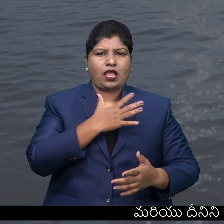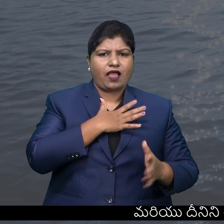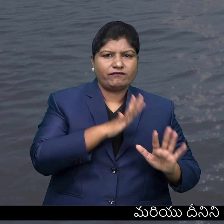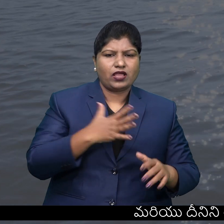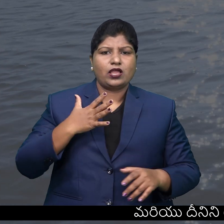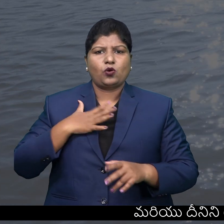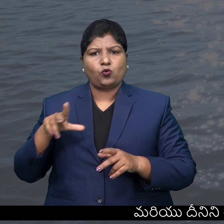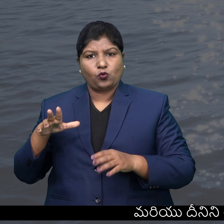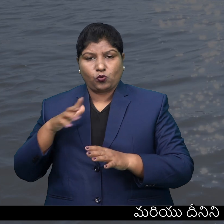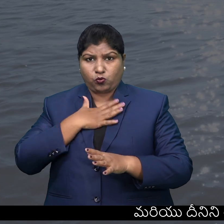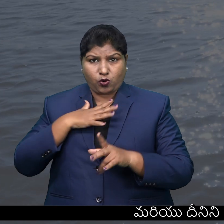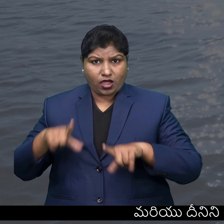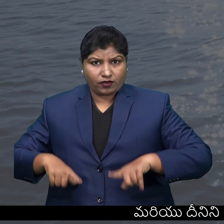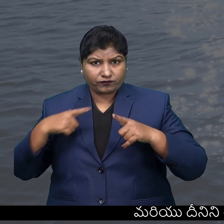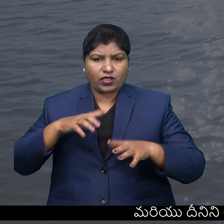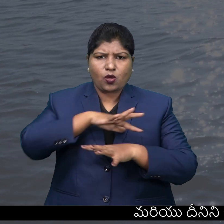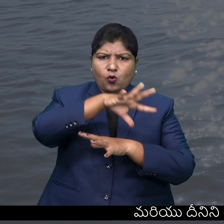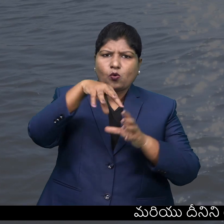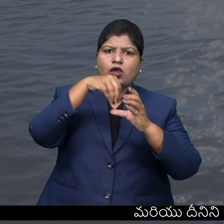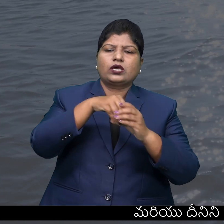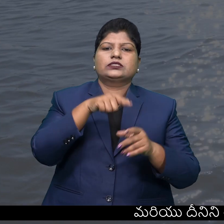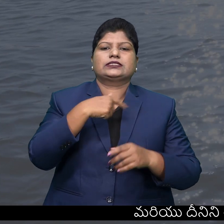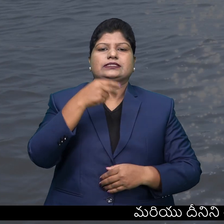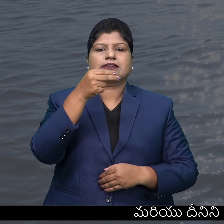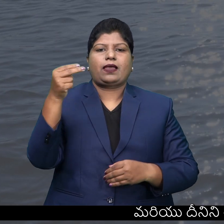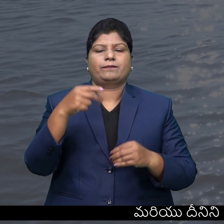మరియు దీనిని యూట్రోఫికేషన్ అంటారు.